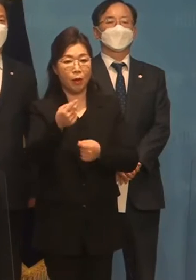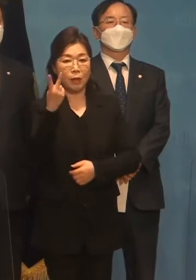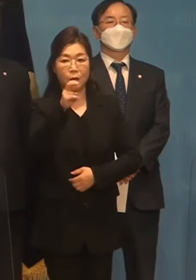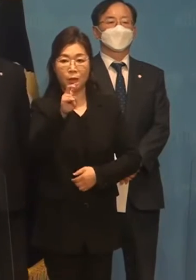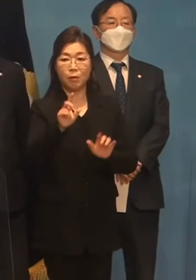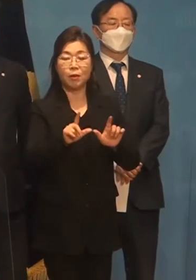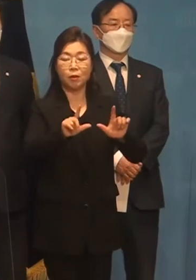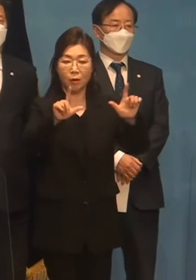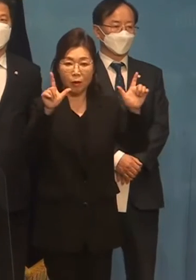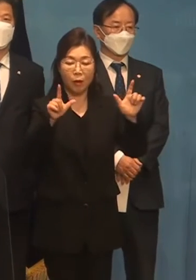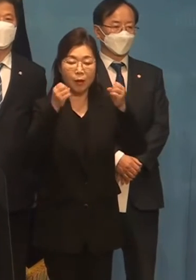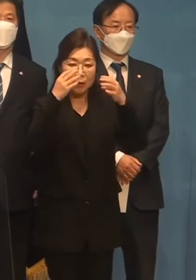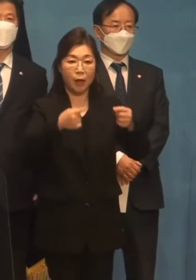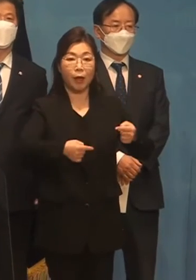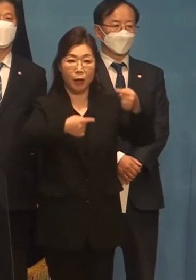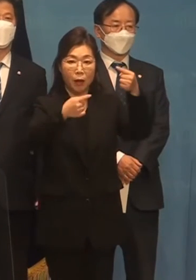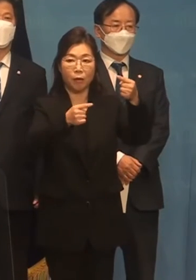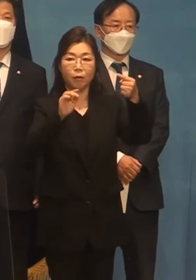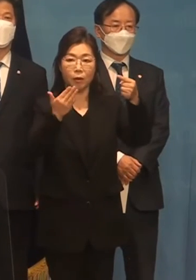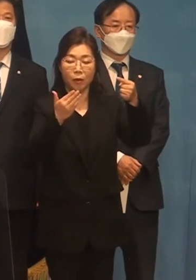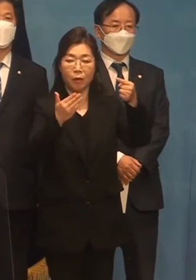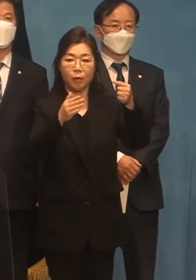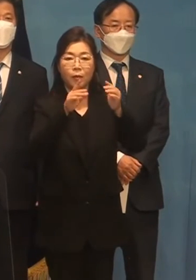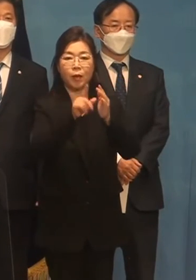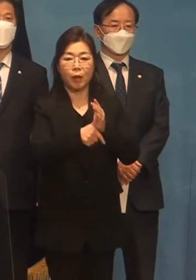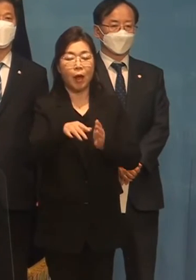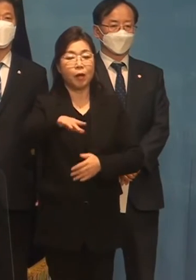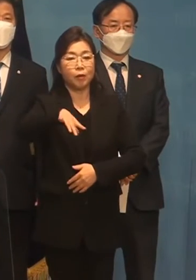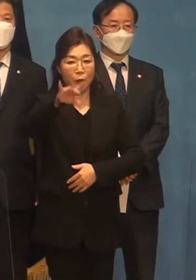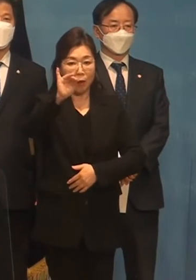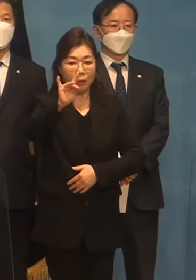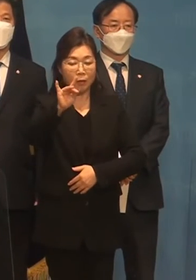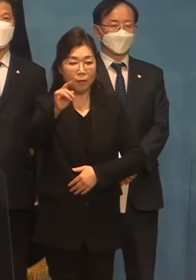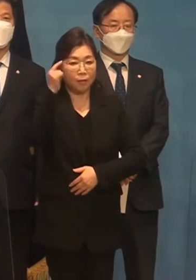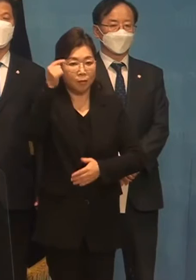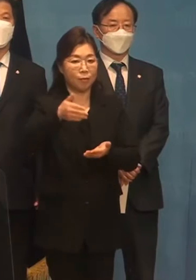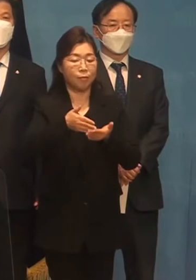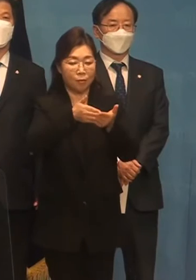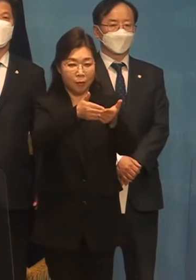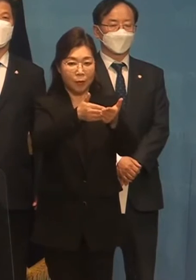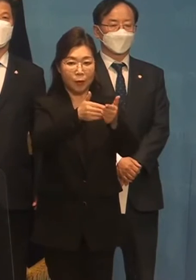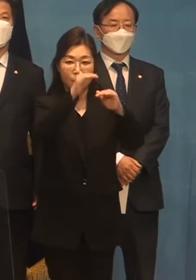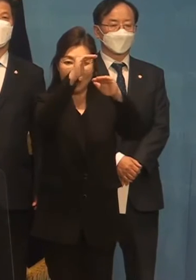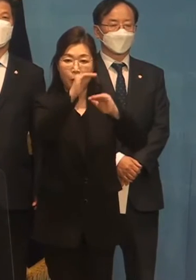2022년 새해에 을지로위원회 첫 의안으로